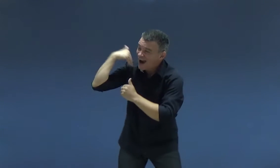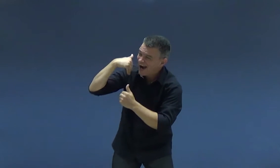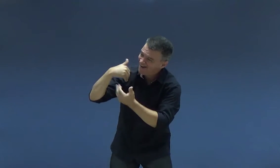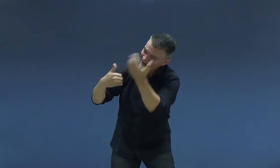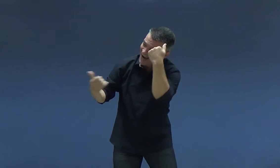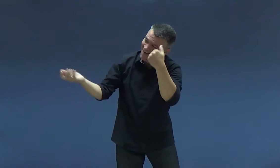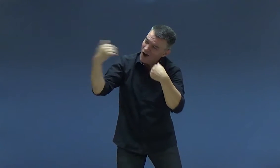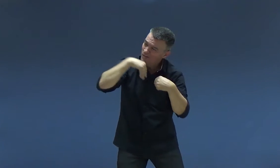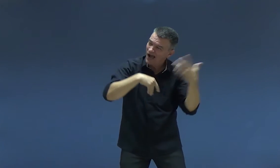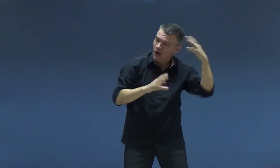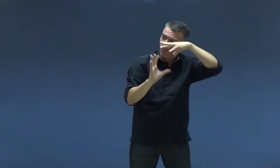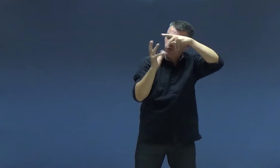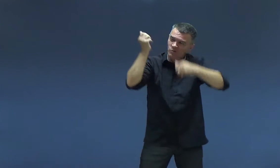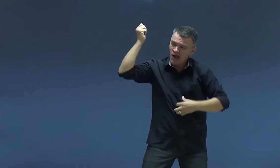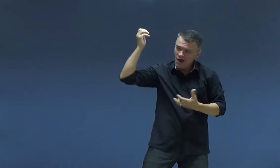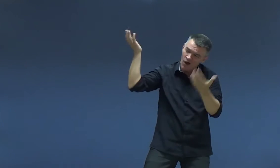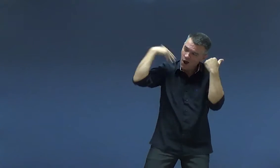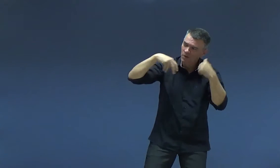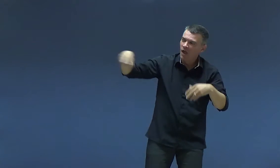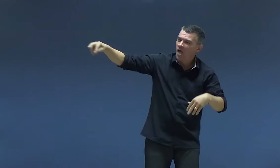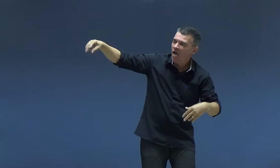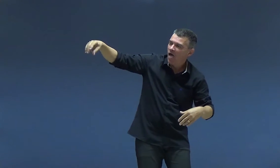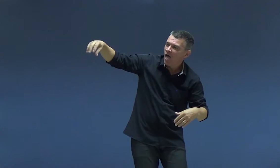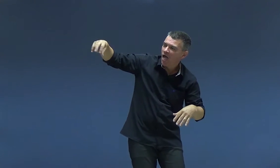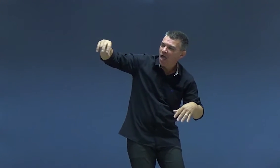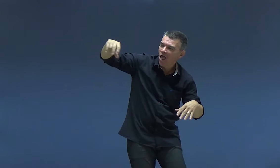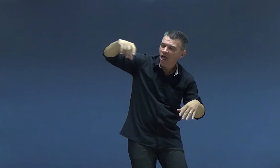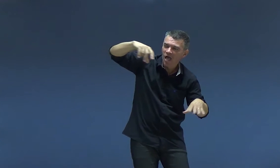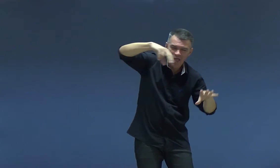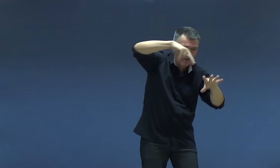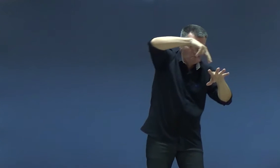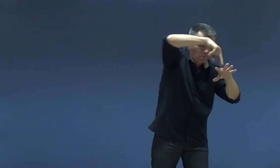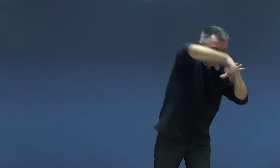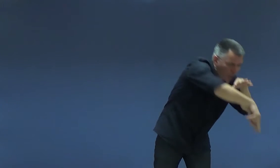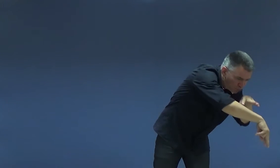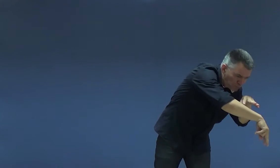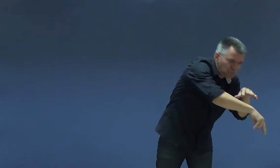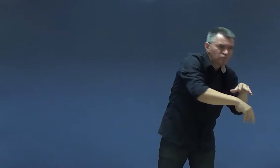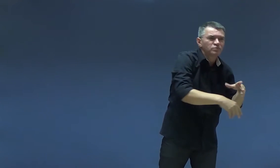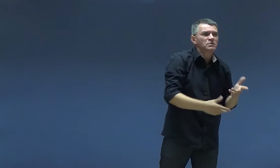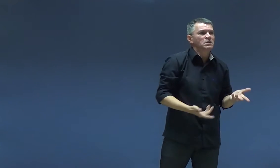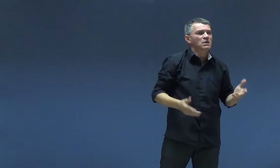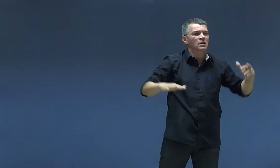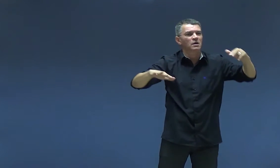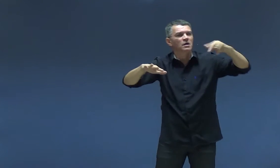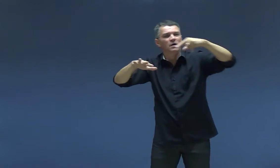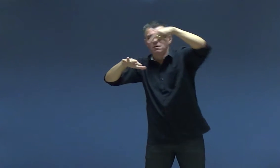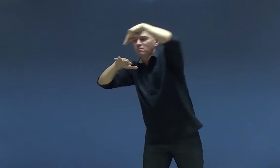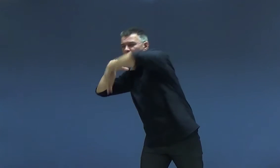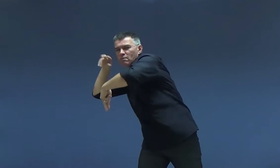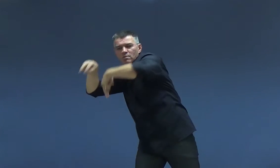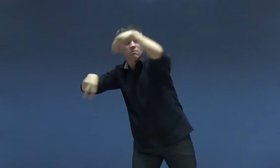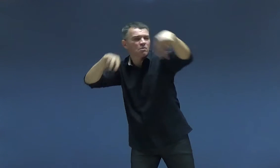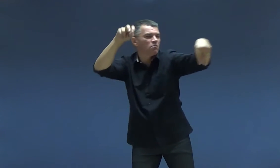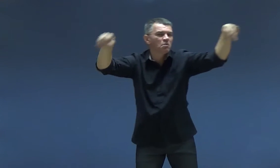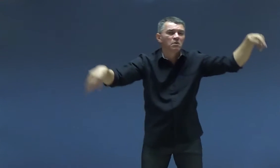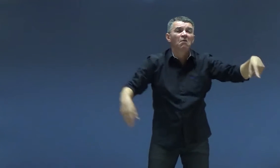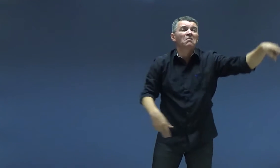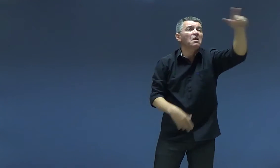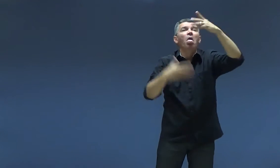pessoa, venha, vamos pro mundo, vamos dançar, e a pessoa vem, cai naquele buraco, cai naquela armadilha, as pessoas estão